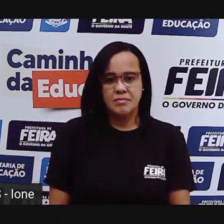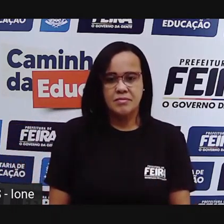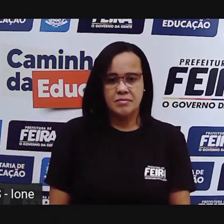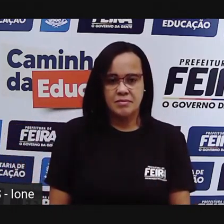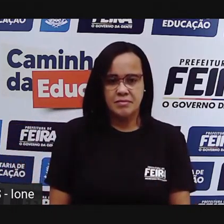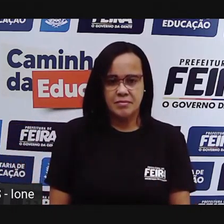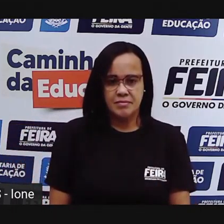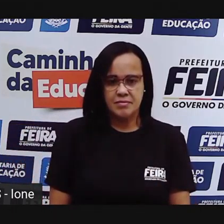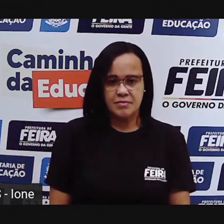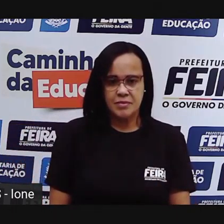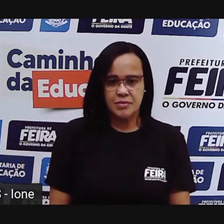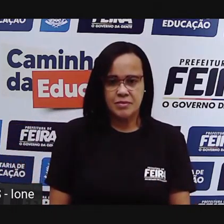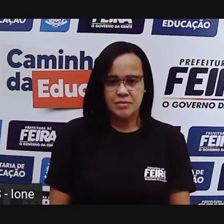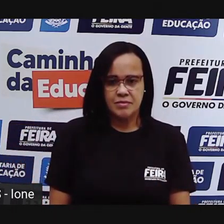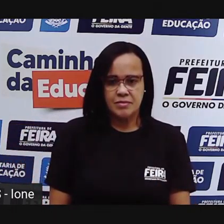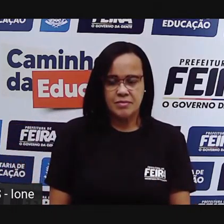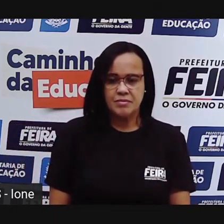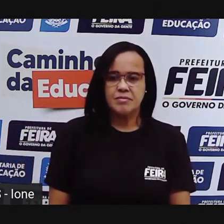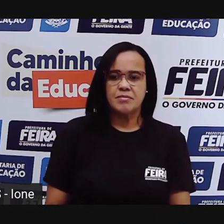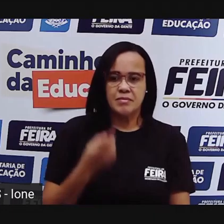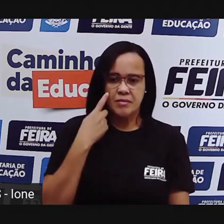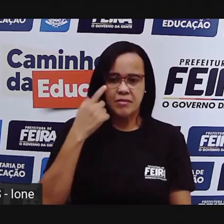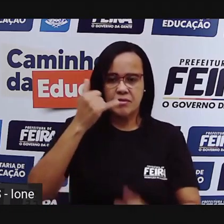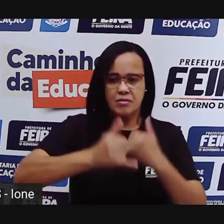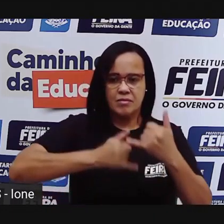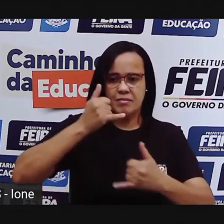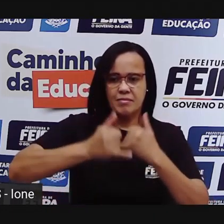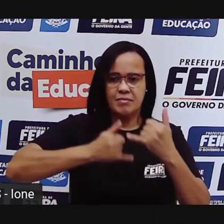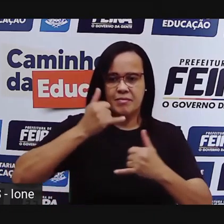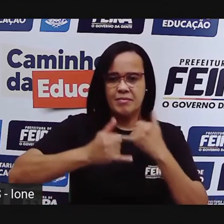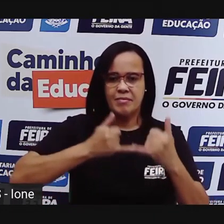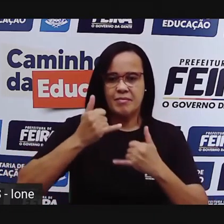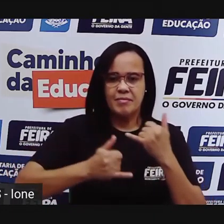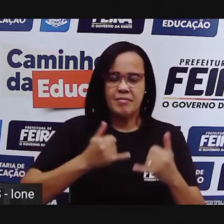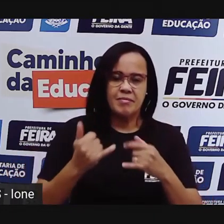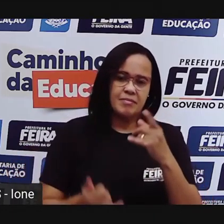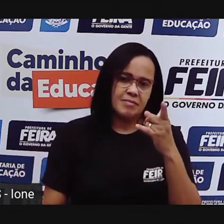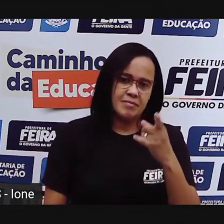balangandã, tá bom? A gente vai pegar o balangandã,